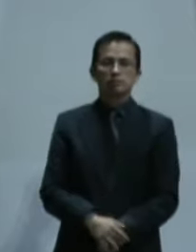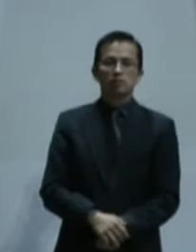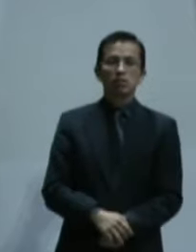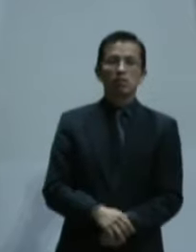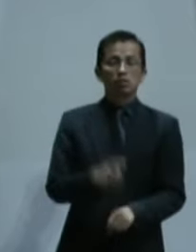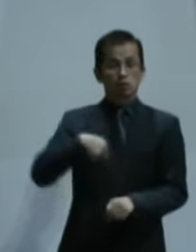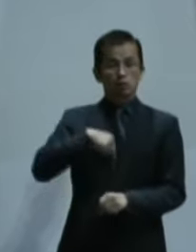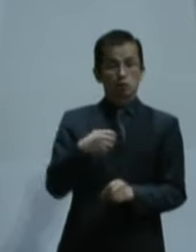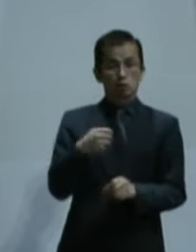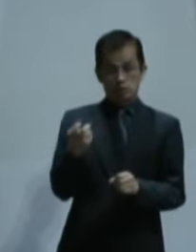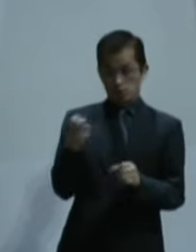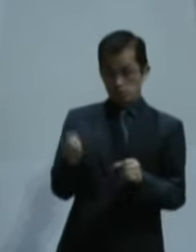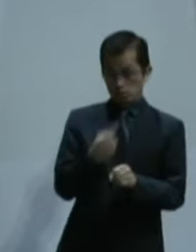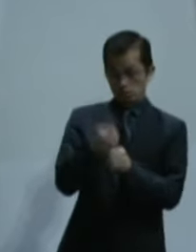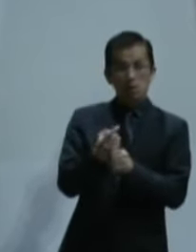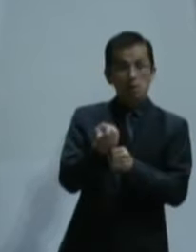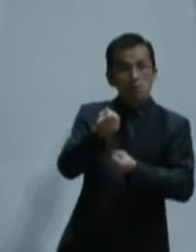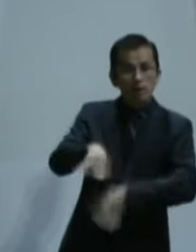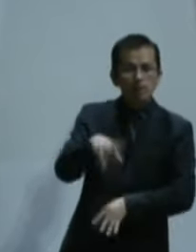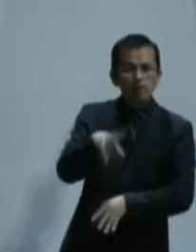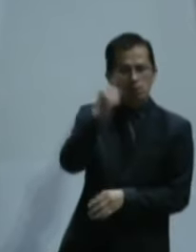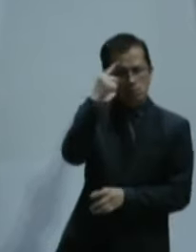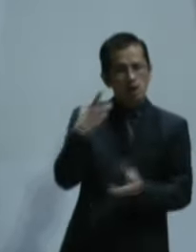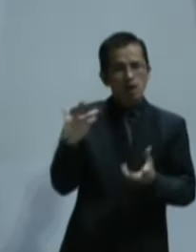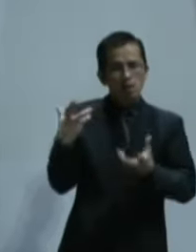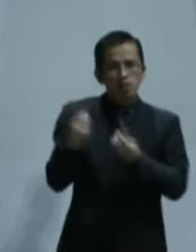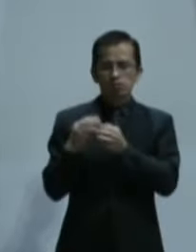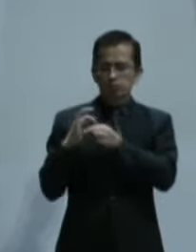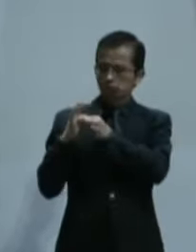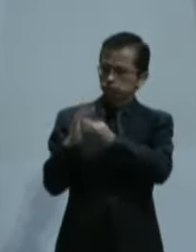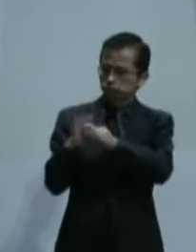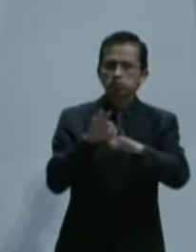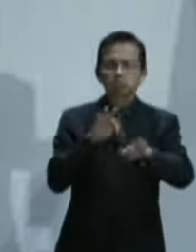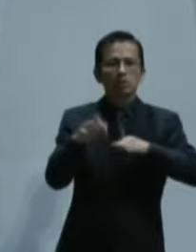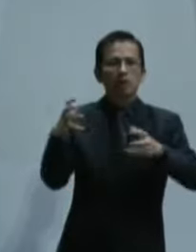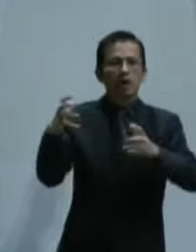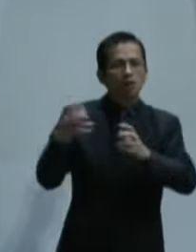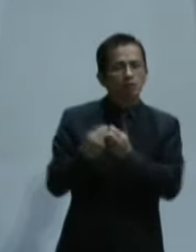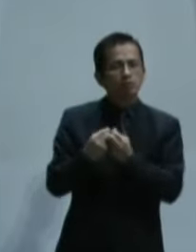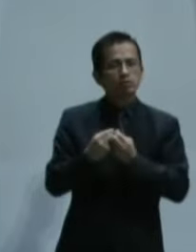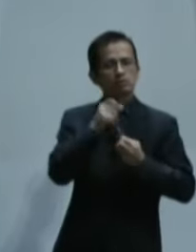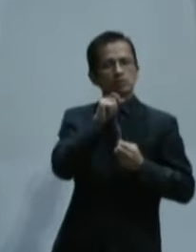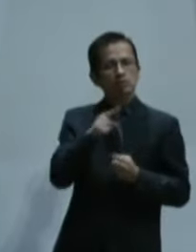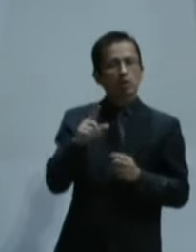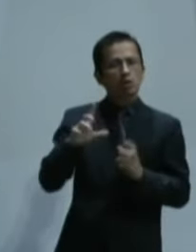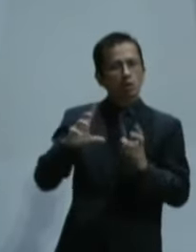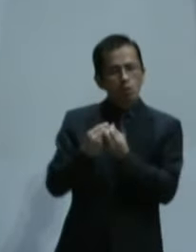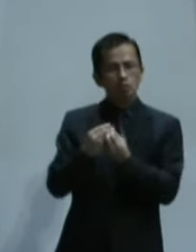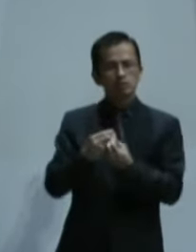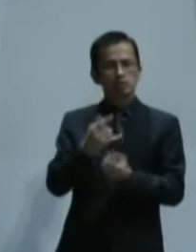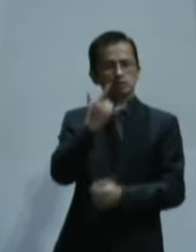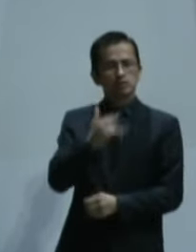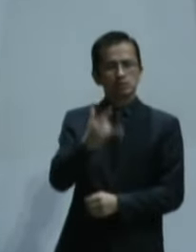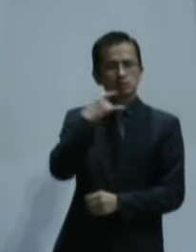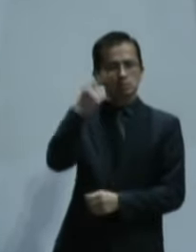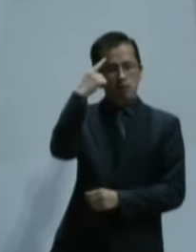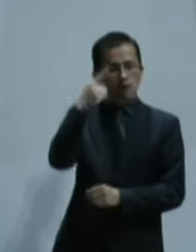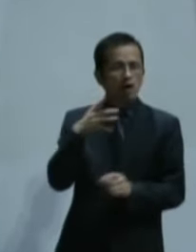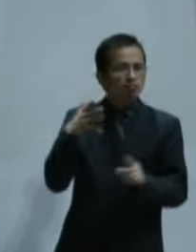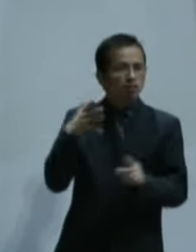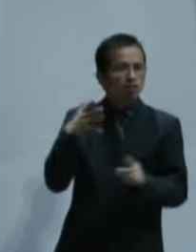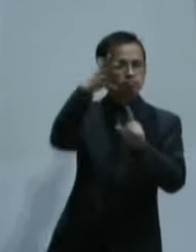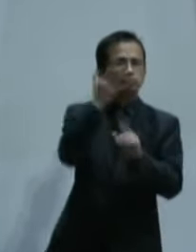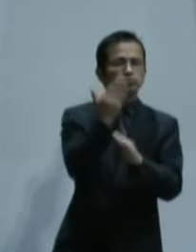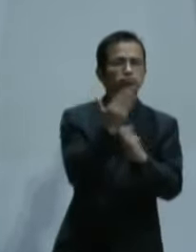oportunidad de caminar juntas de trabajar juntas de esforzarnos juntas hacia el progreso que